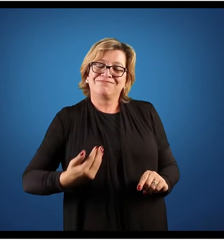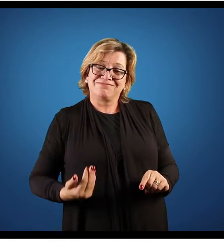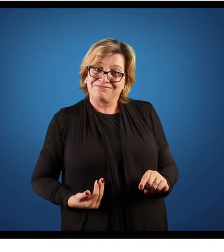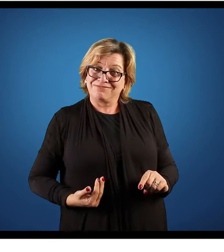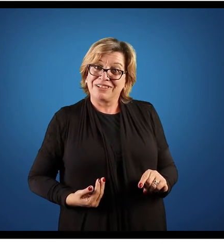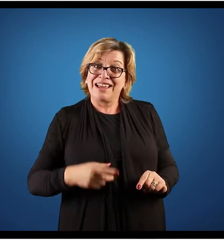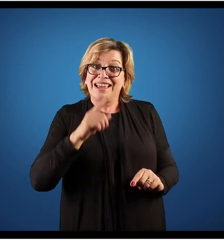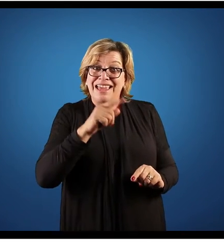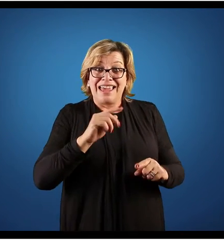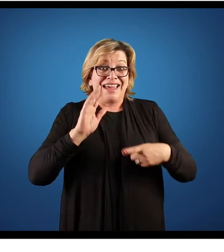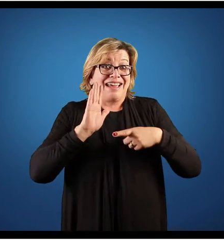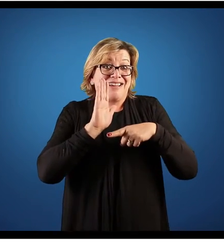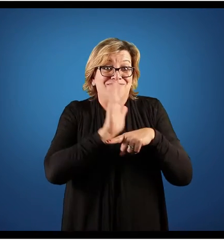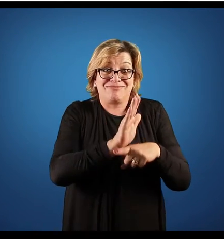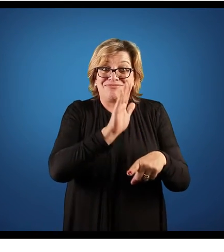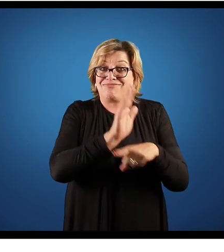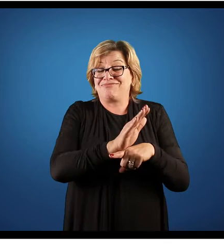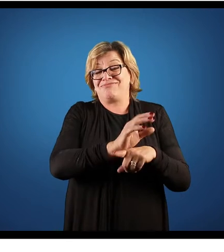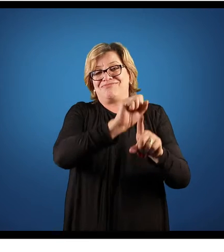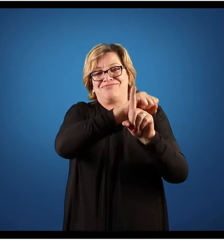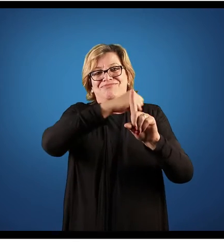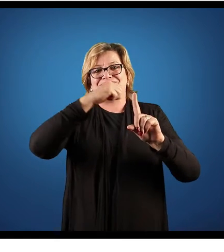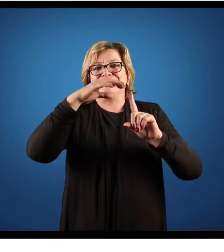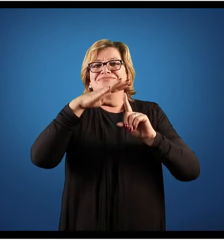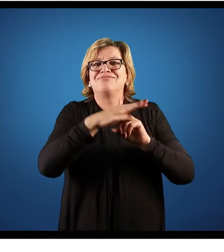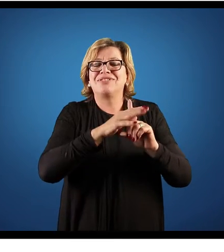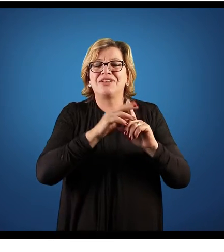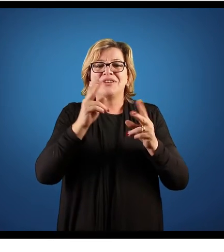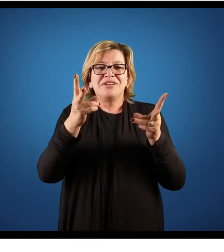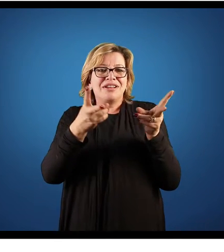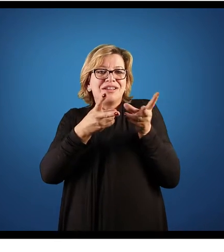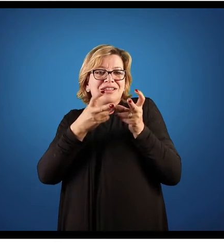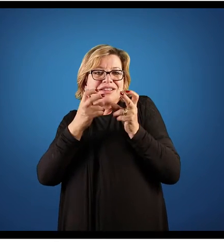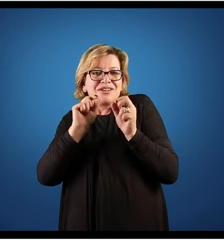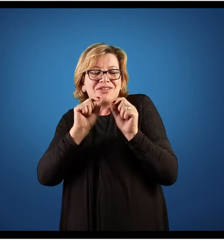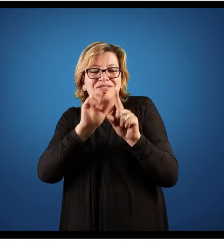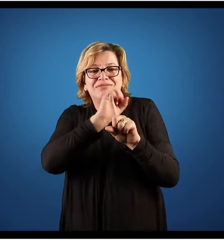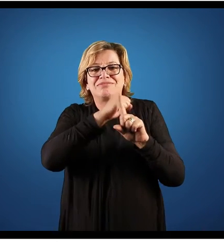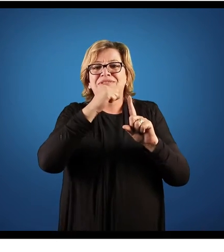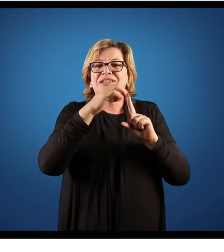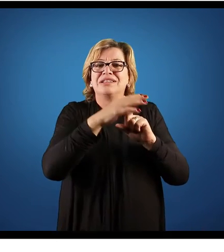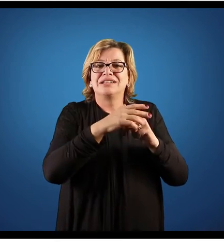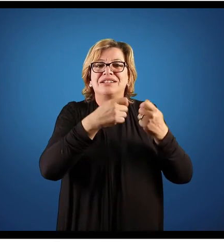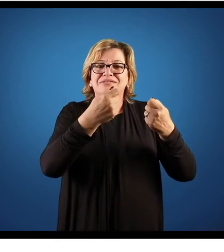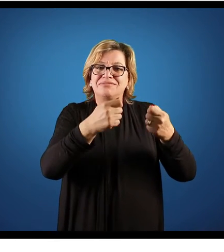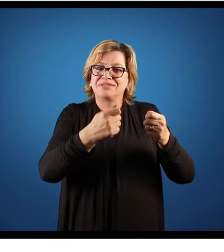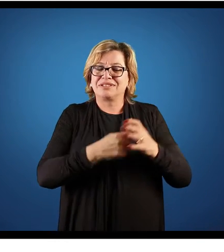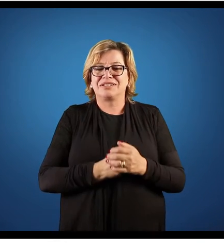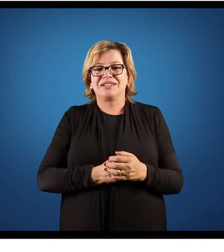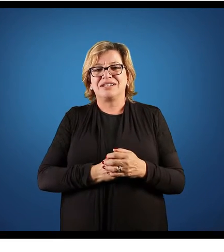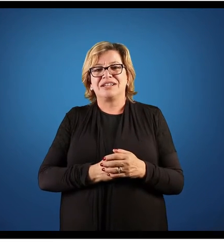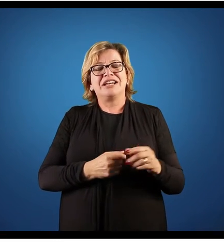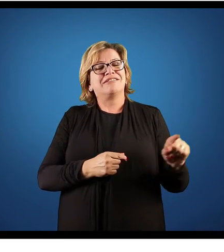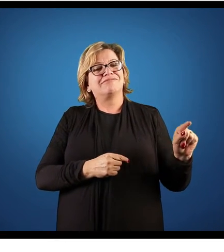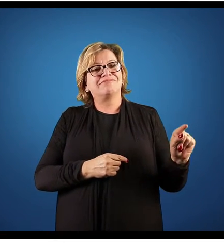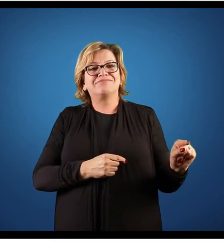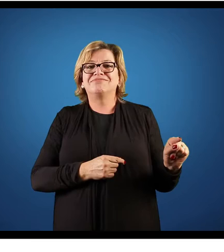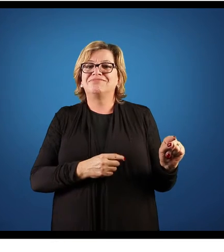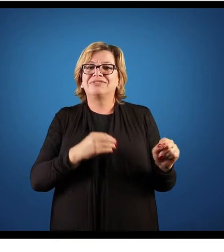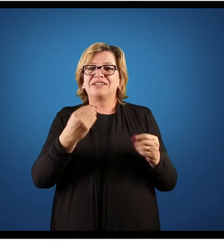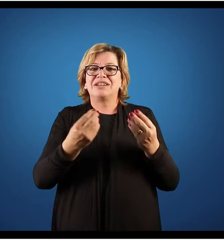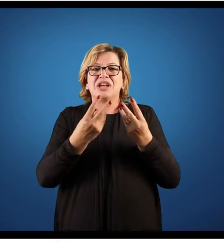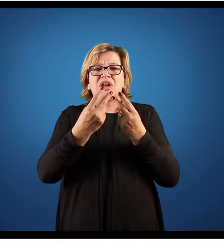social é atender aos anseios da comunidade então falando em toda aquela questão nem a